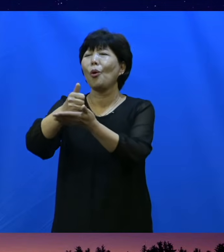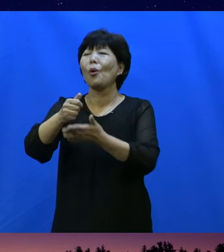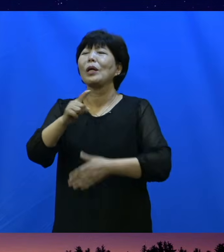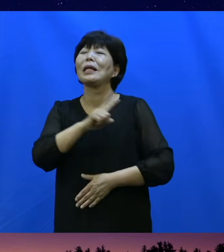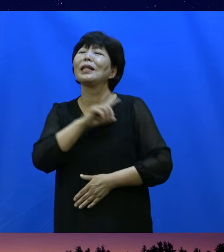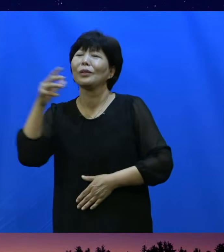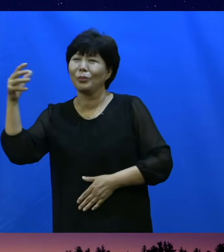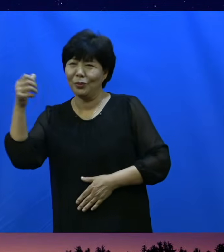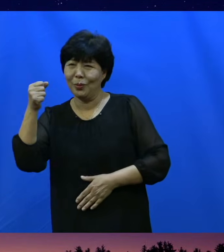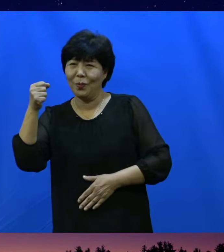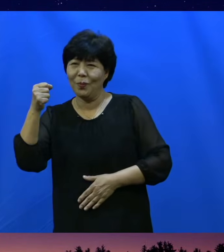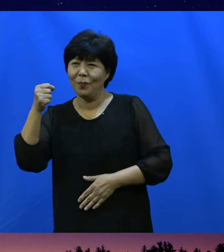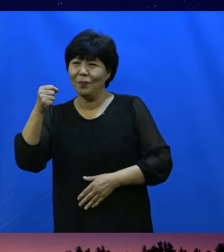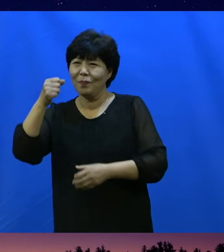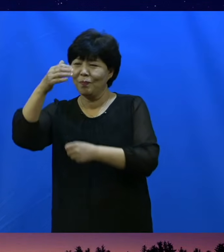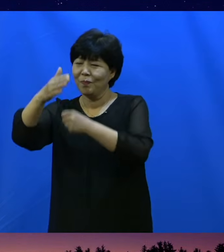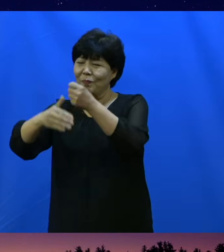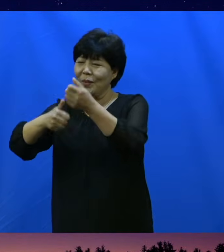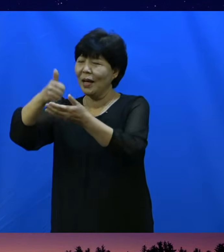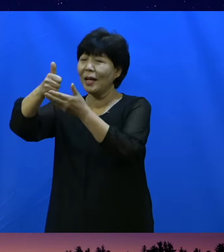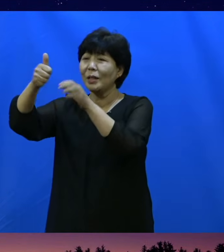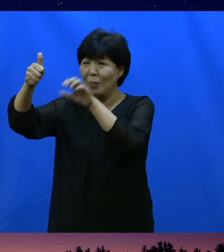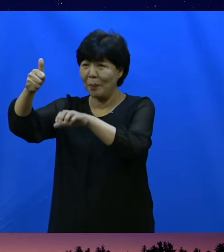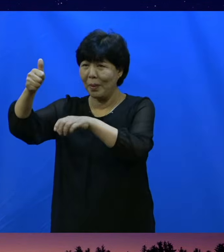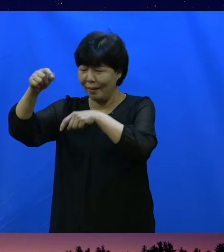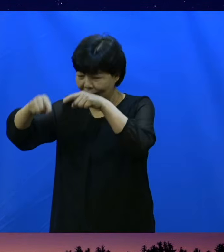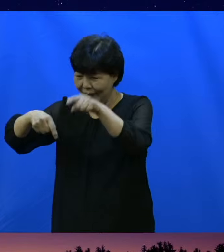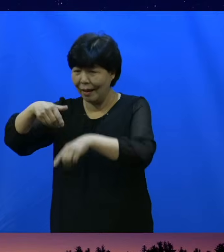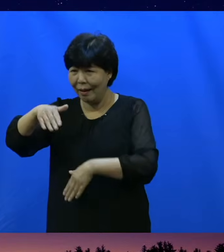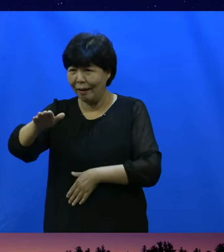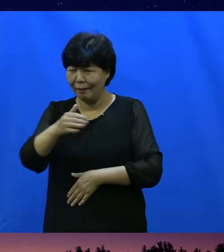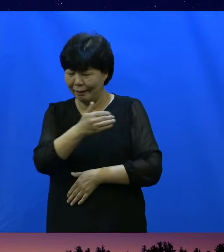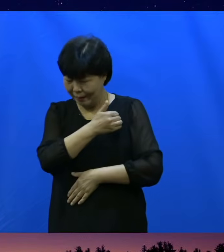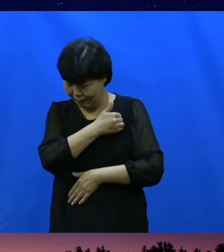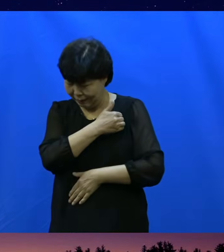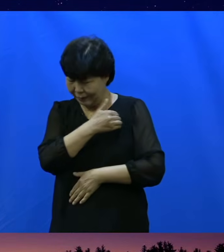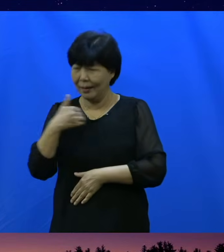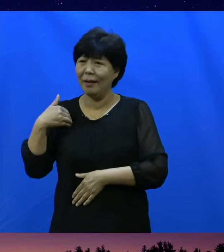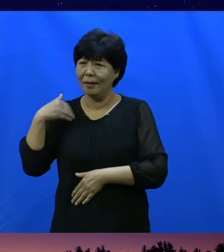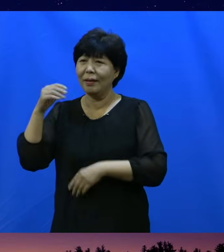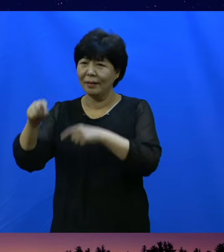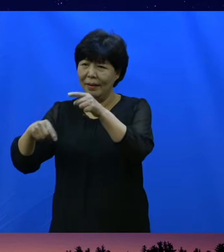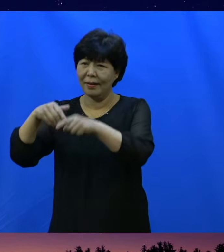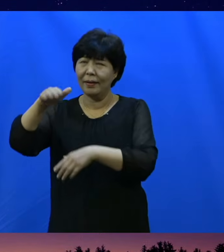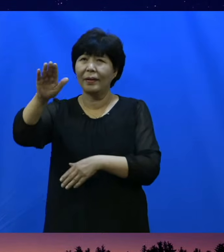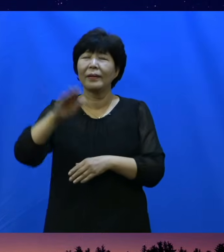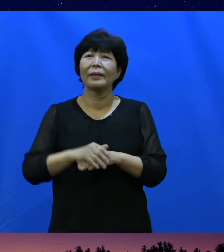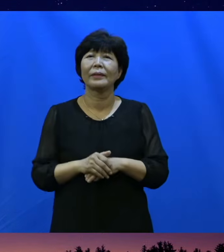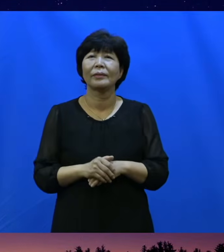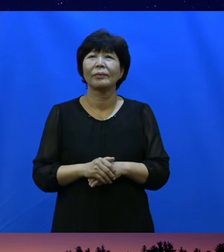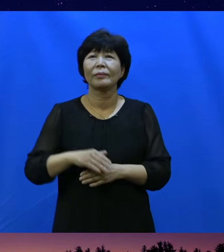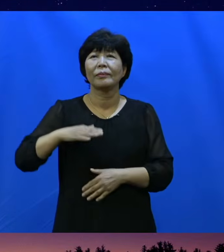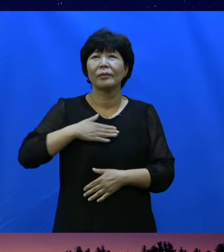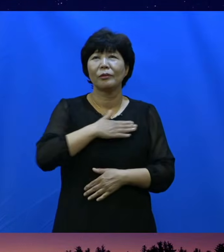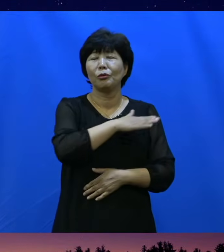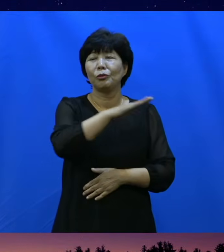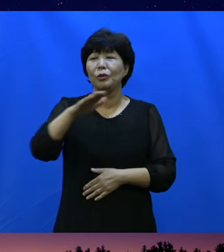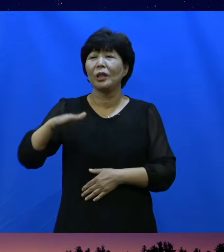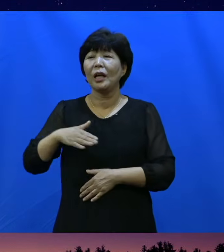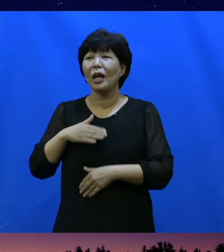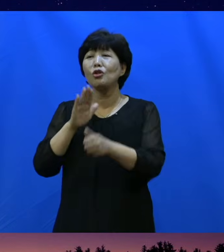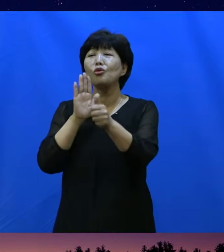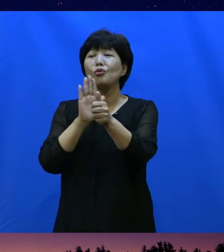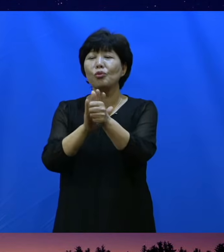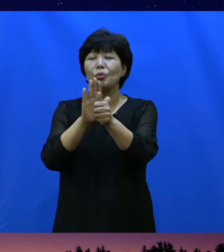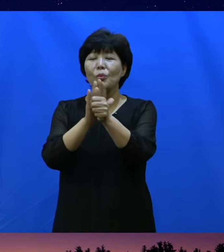그리스도는 우리를 위해 언제나 중보하고 계십니다. 그리스도는 우리의 변호자이십니다. 그리고 중보자이십니다. 우리의 든든한 중보자가 계십니다.